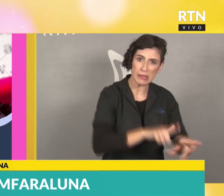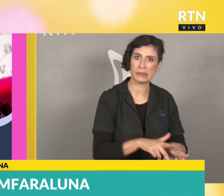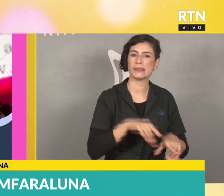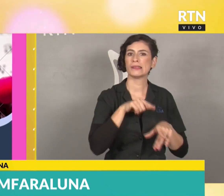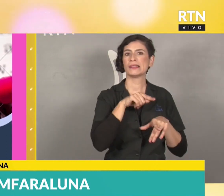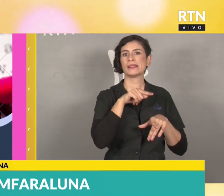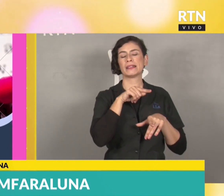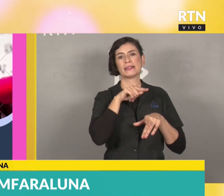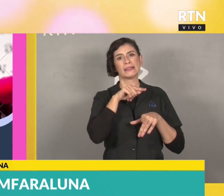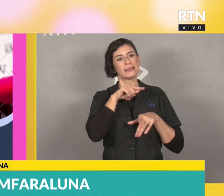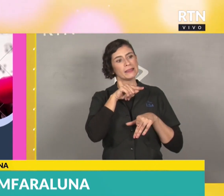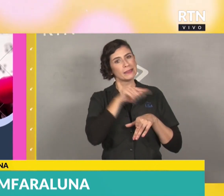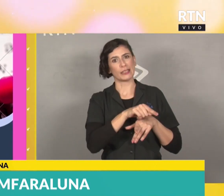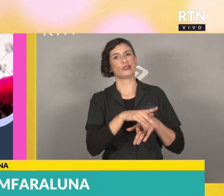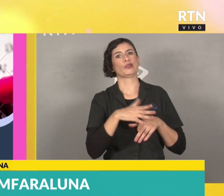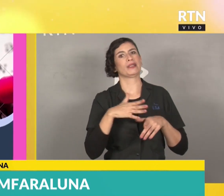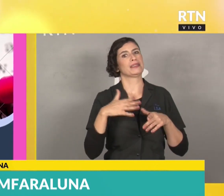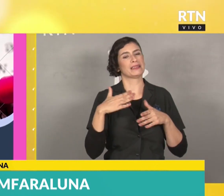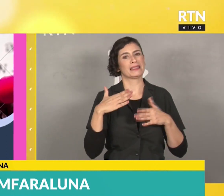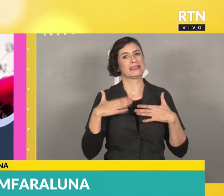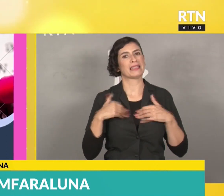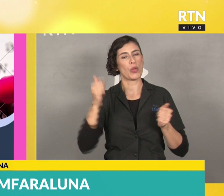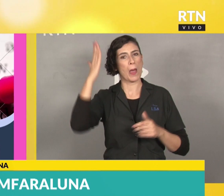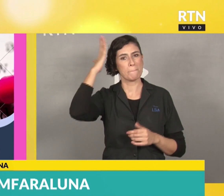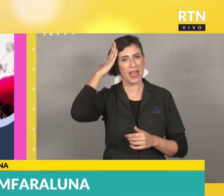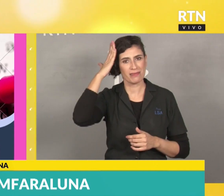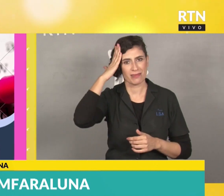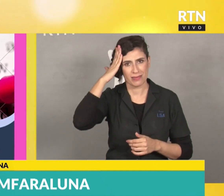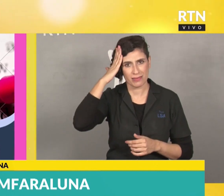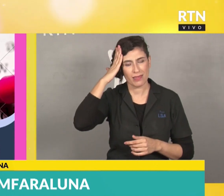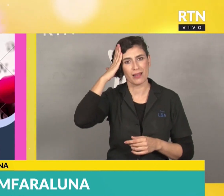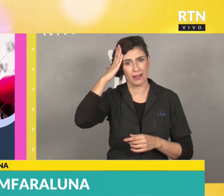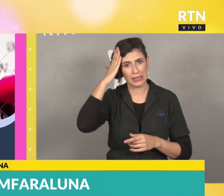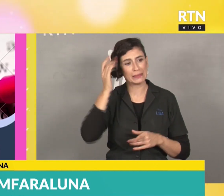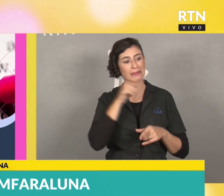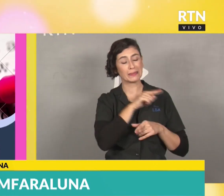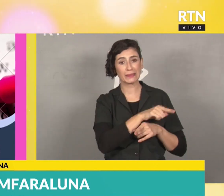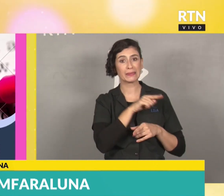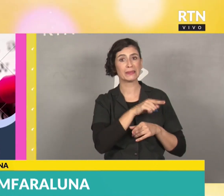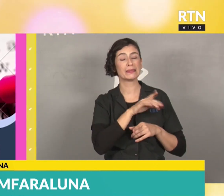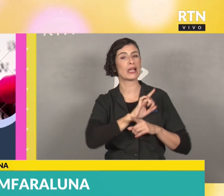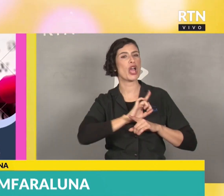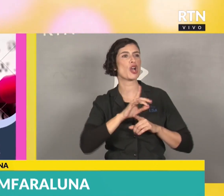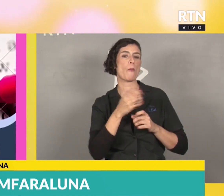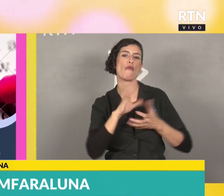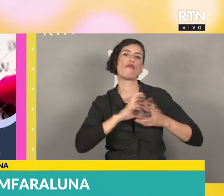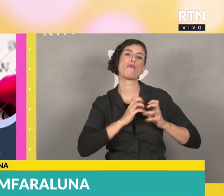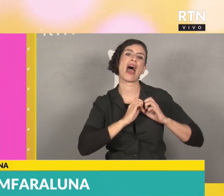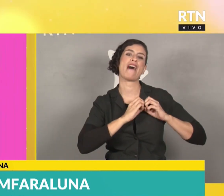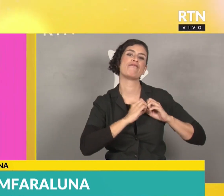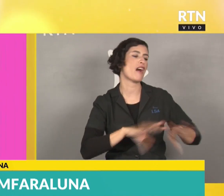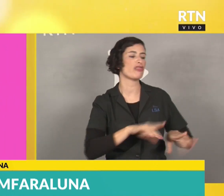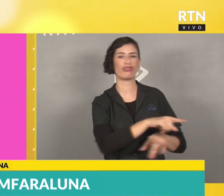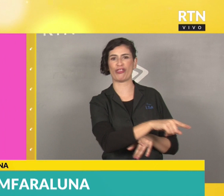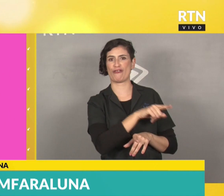mental hay una dejadez total en lo que tiene que ver con la discapacidad. Uh-huh. No solo dejadez